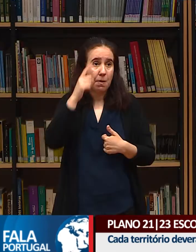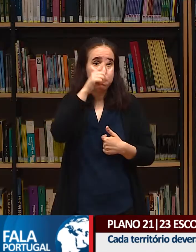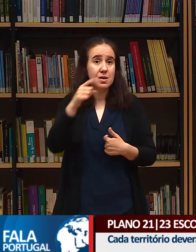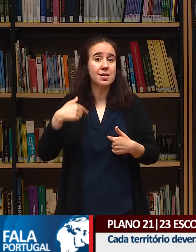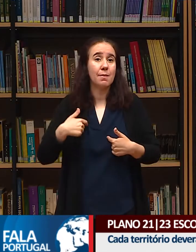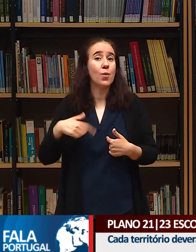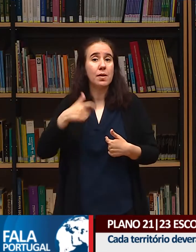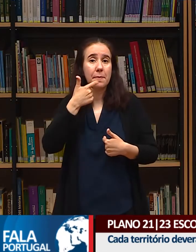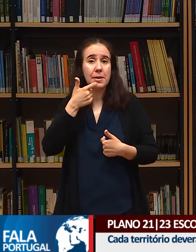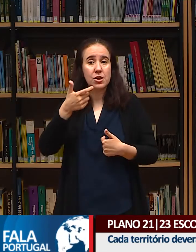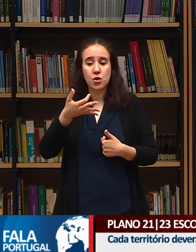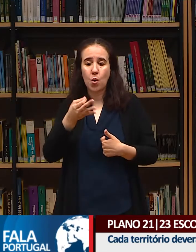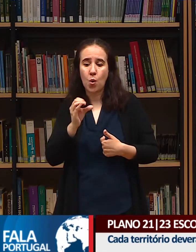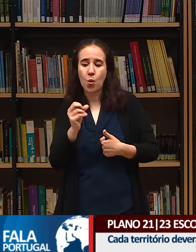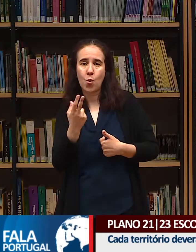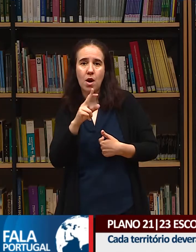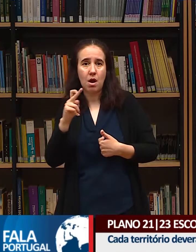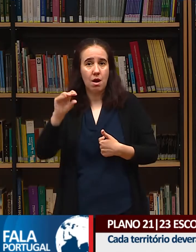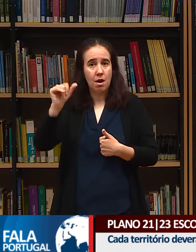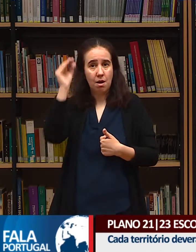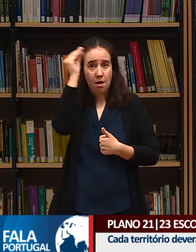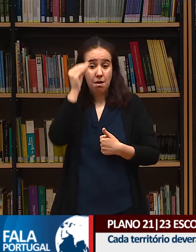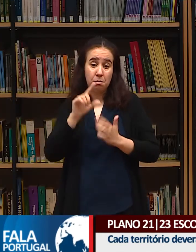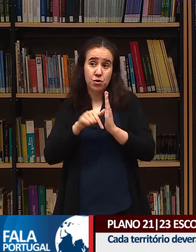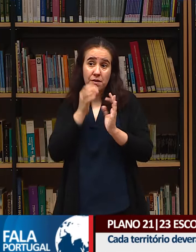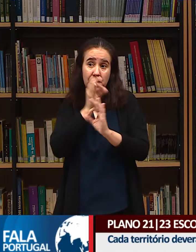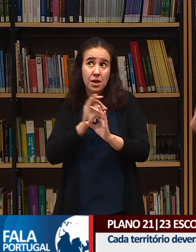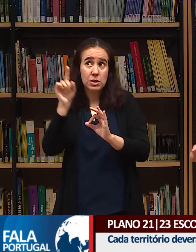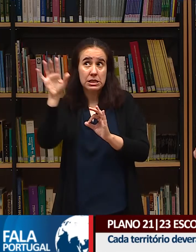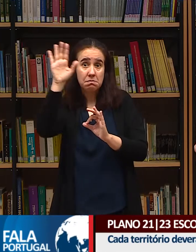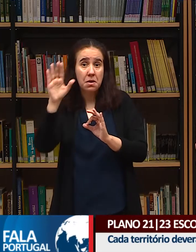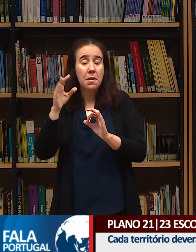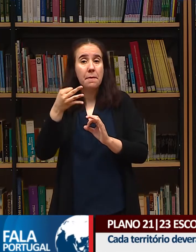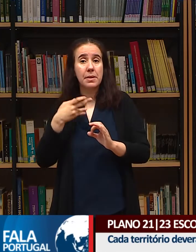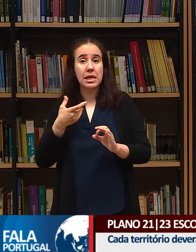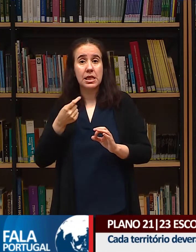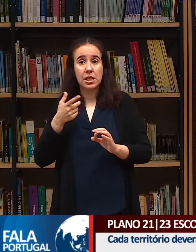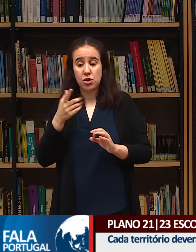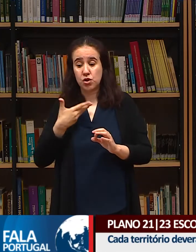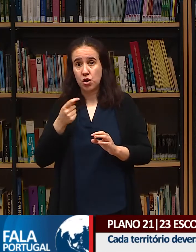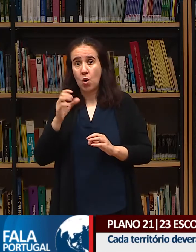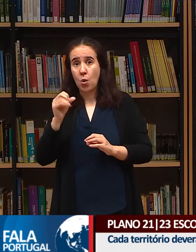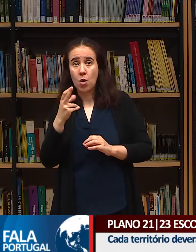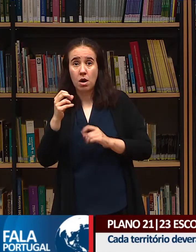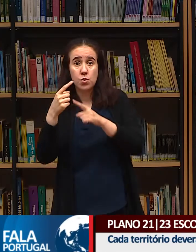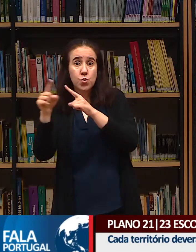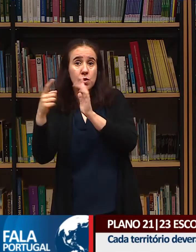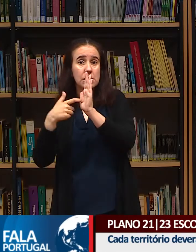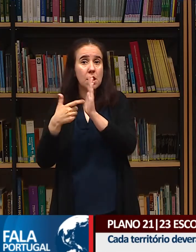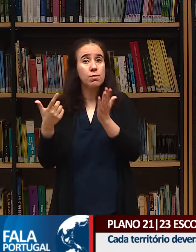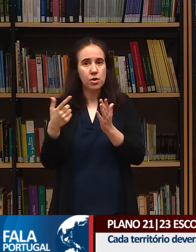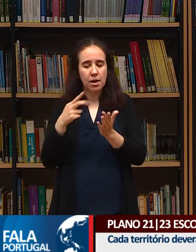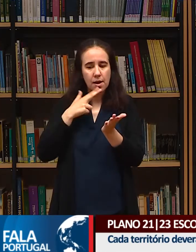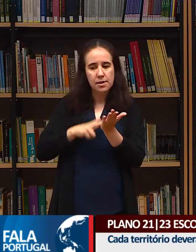sou de Paredes de Coura. Muito provavelmente este projeto, sendo um projeto fantástico em Paredes de Coura, teria resultados diferentes. Porque as necessidades e as razões do